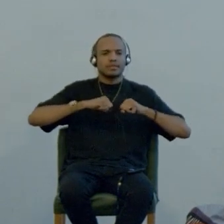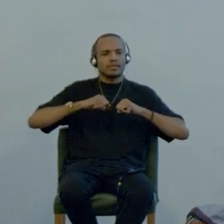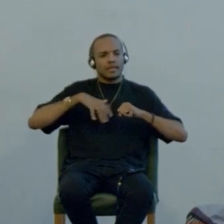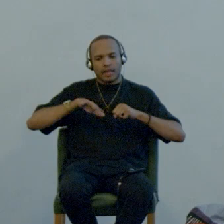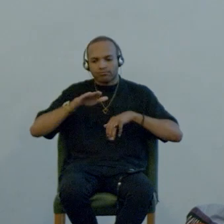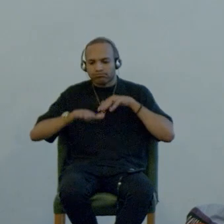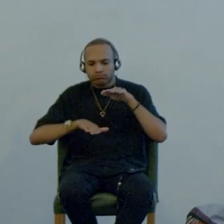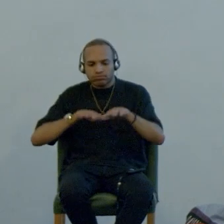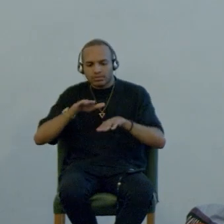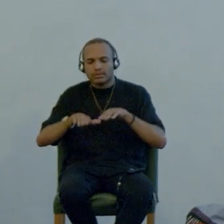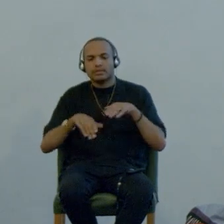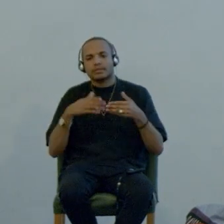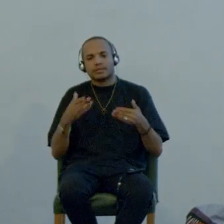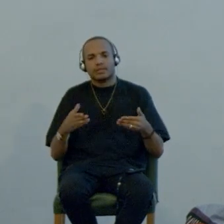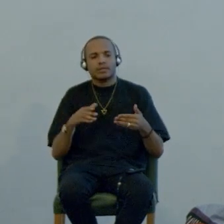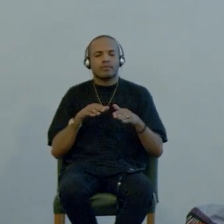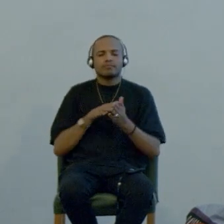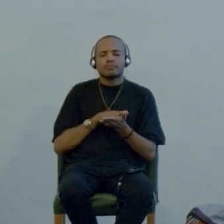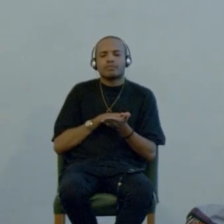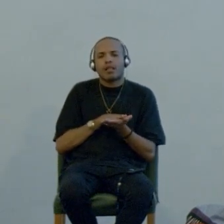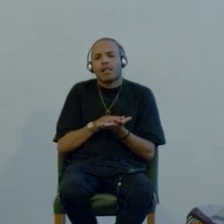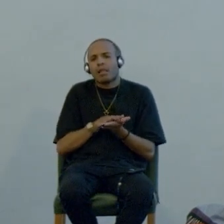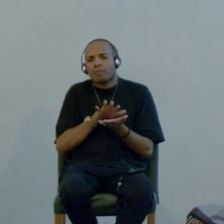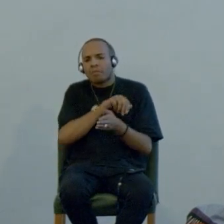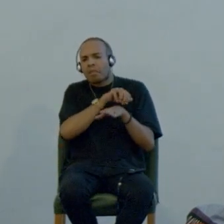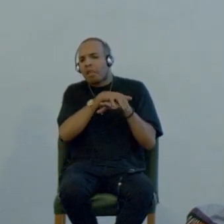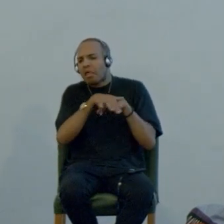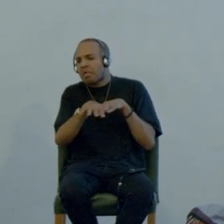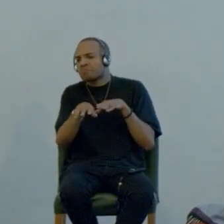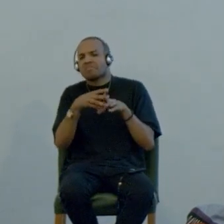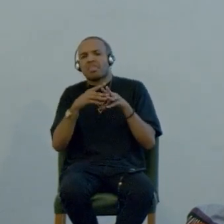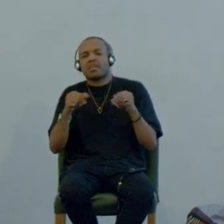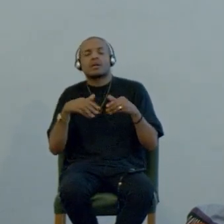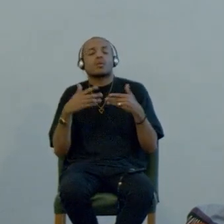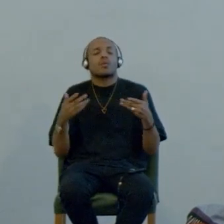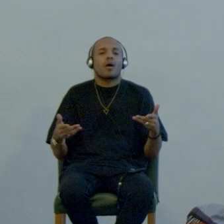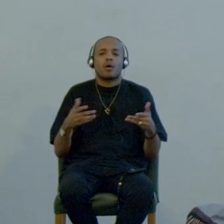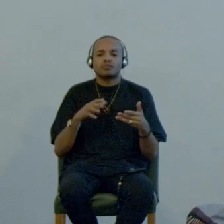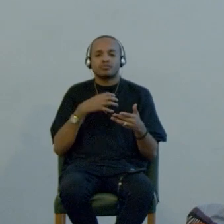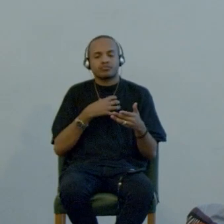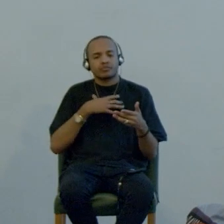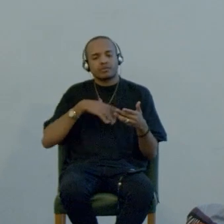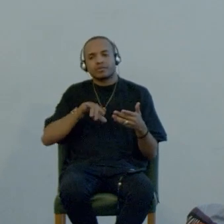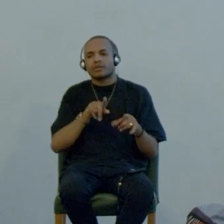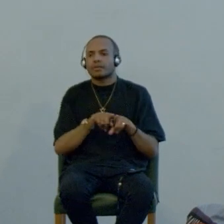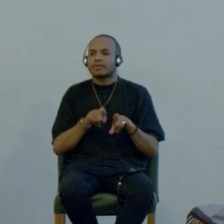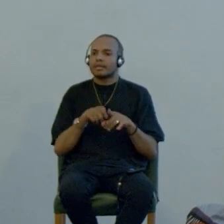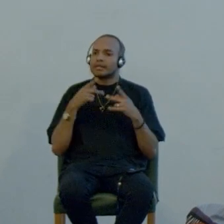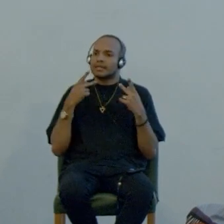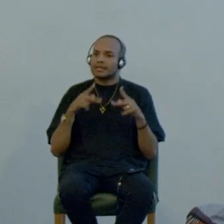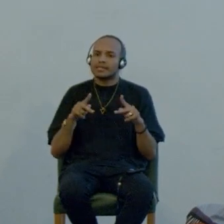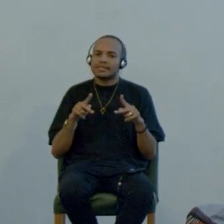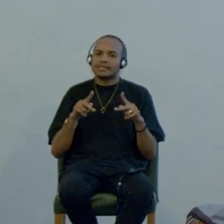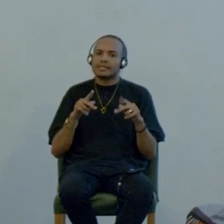affaissement, propagation, glissement, effritement, écroulement. Quelles sont les modalités de ces métamorphoses